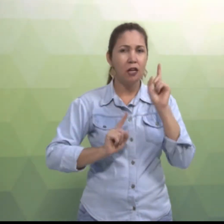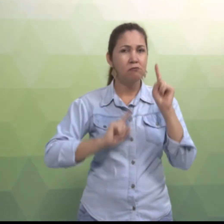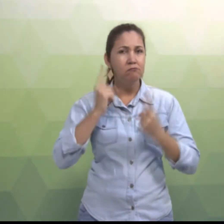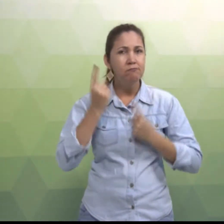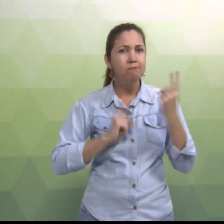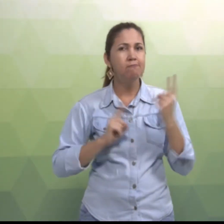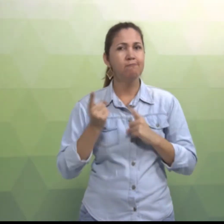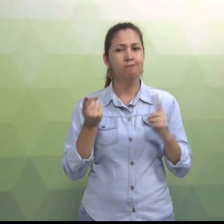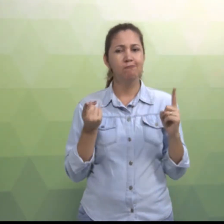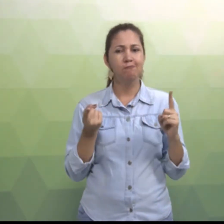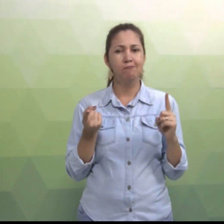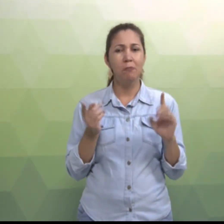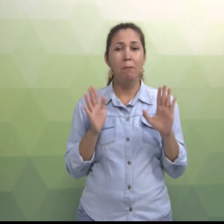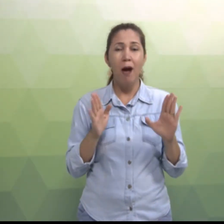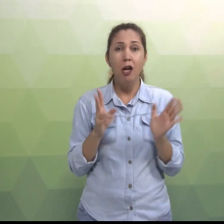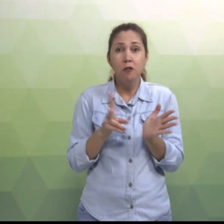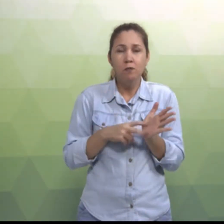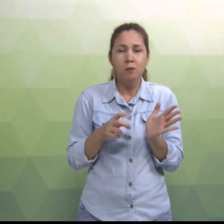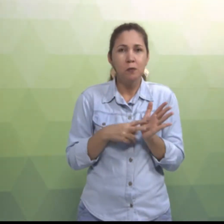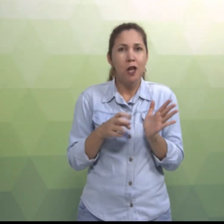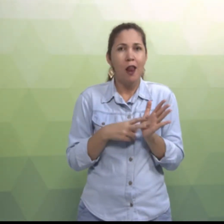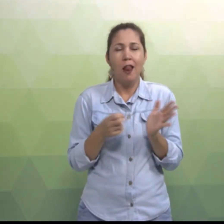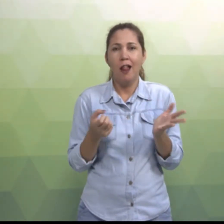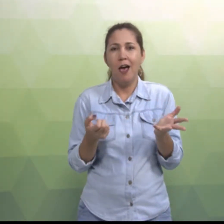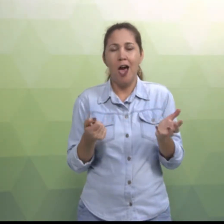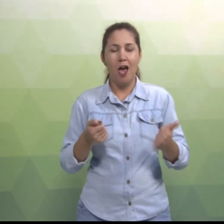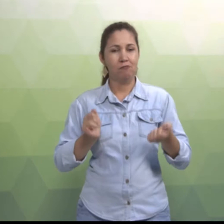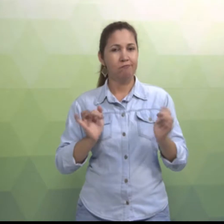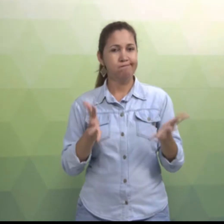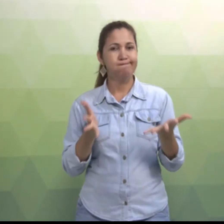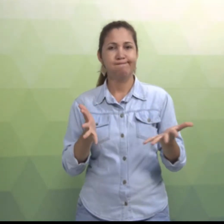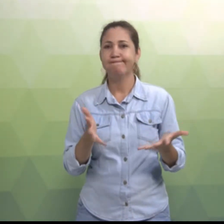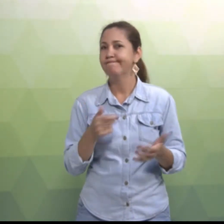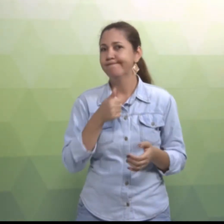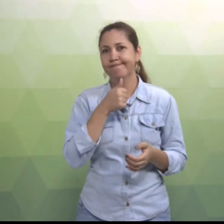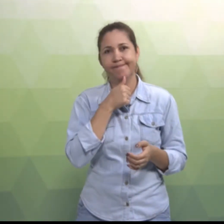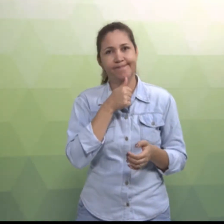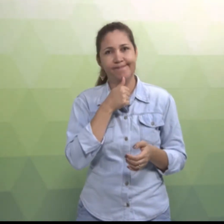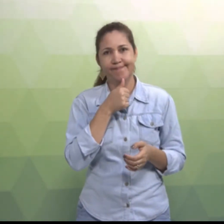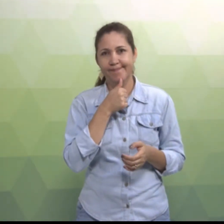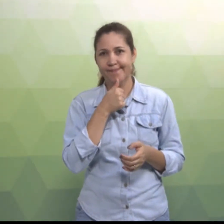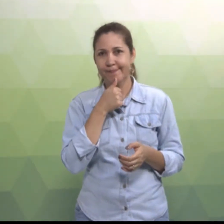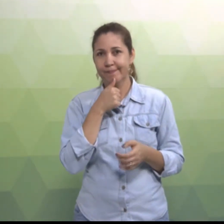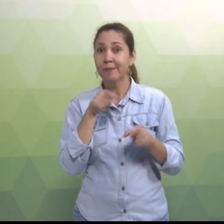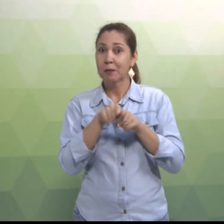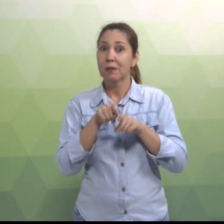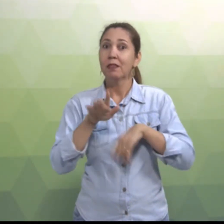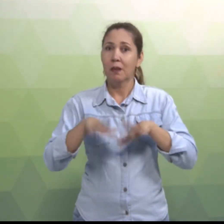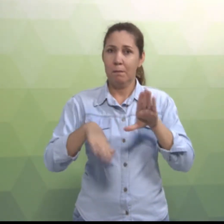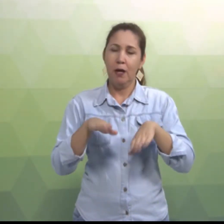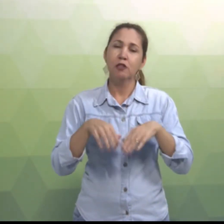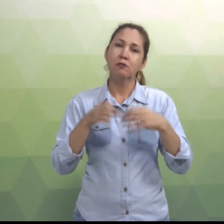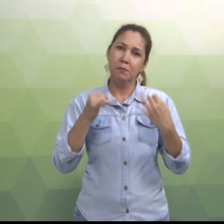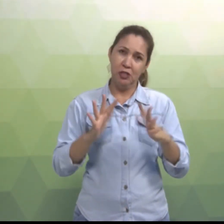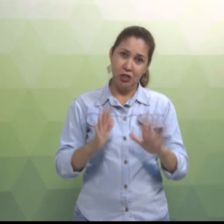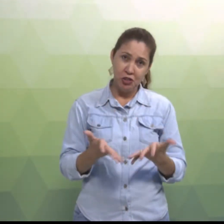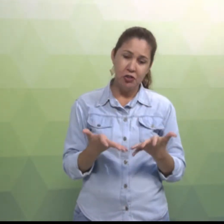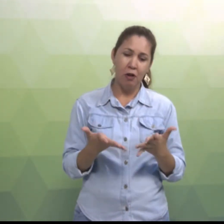aos 6 anos de idade, comunica por meio de gestos, não tem vocabulário da língua de